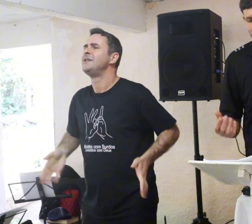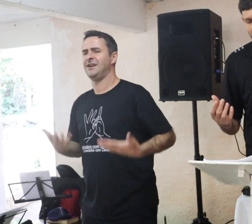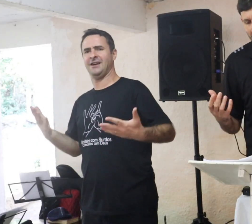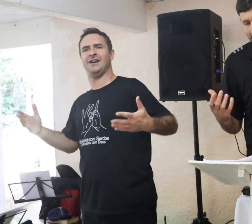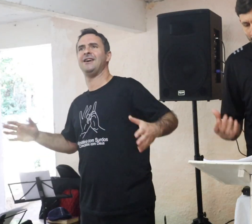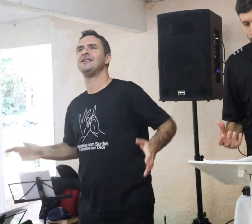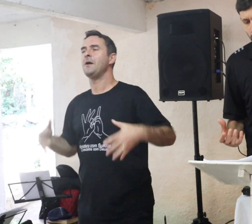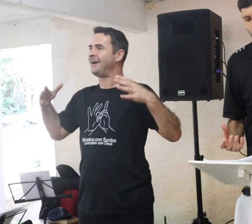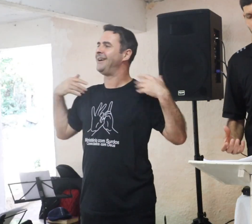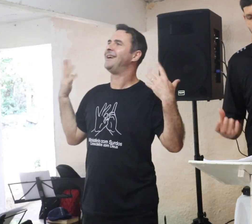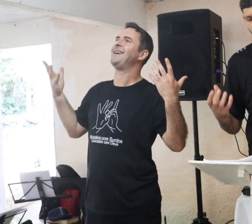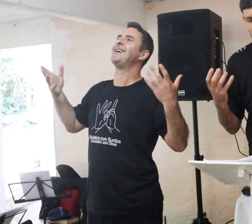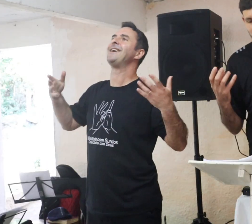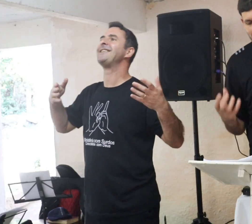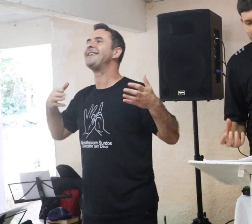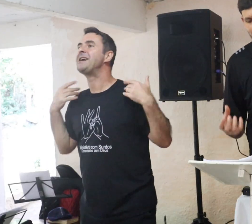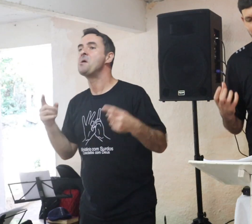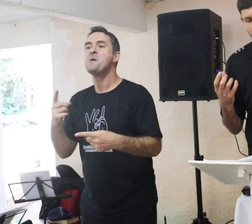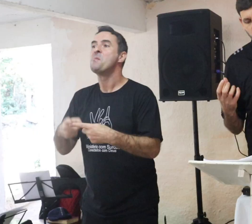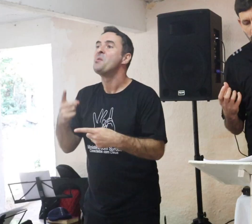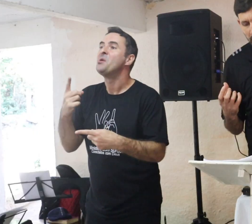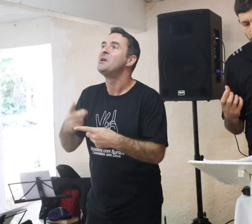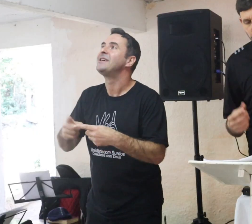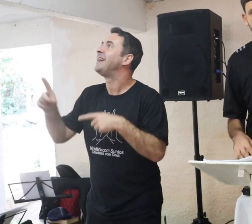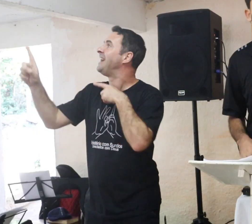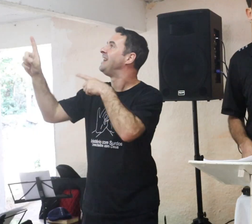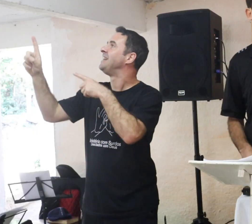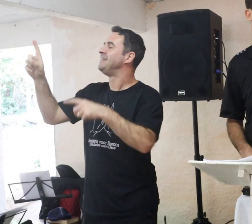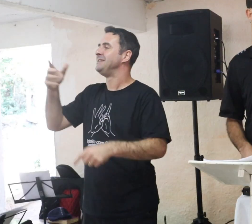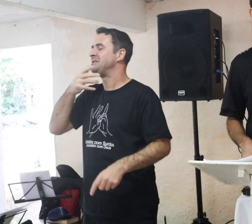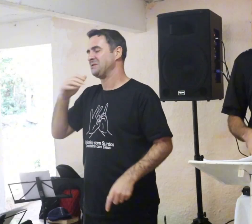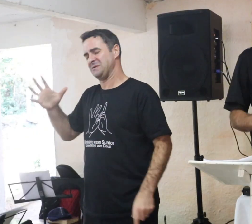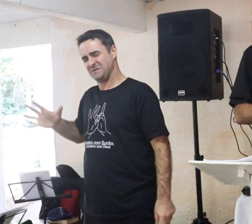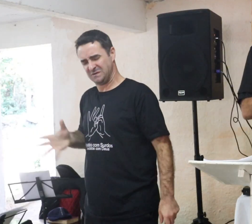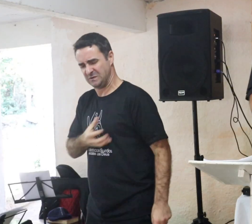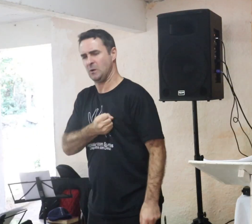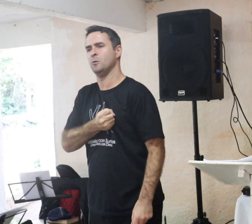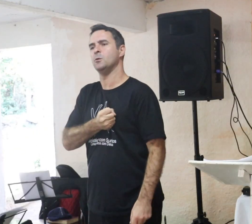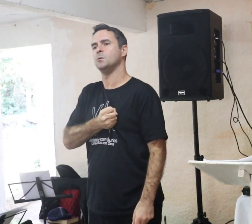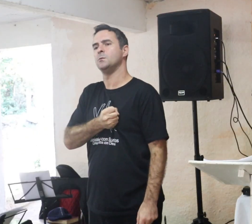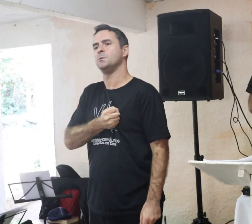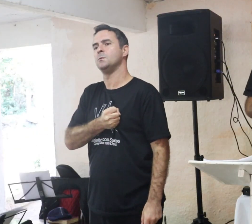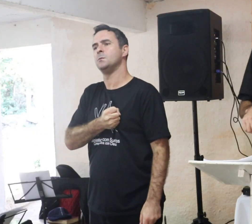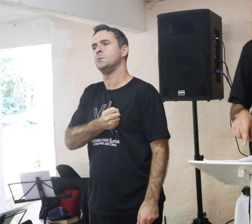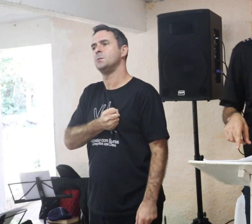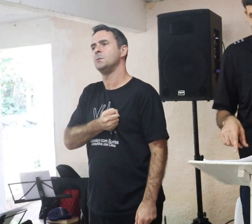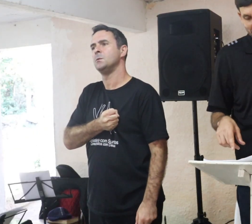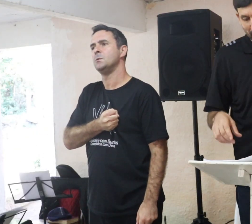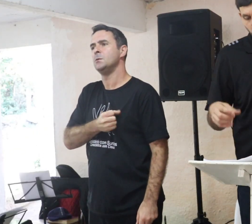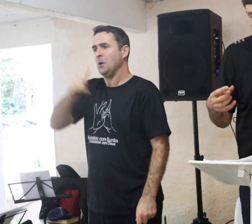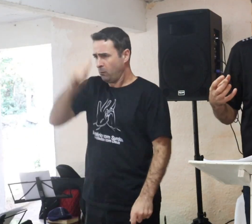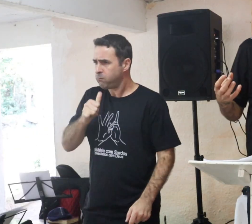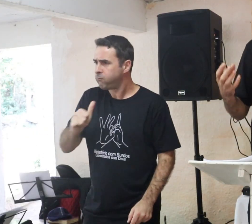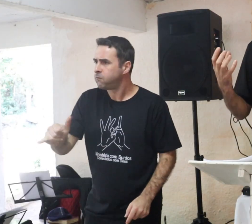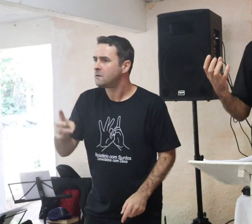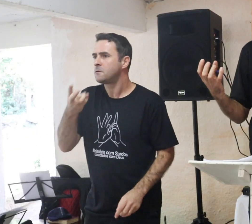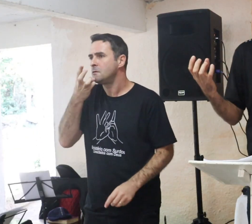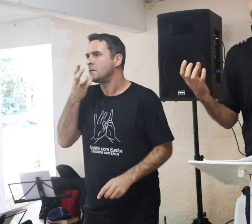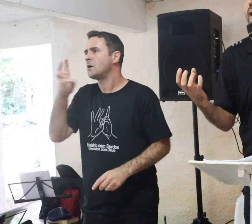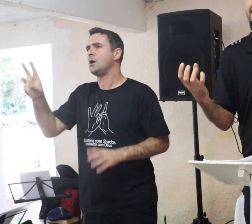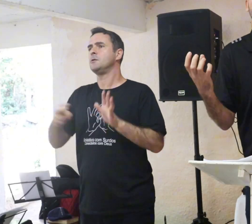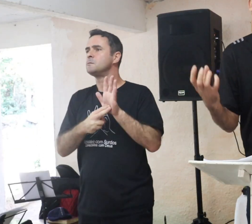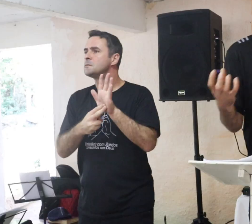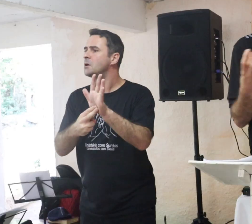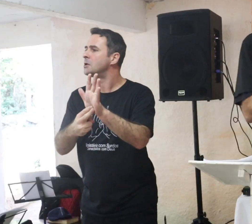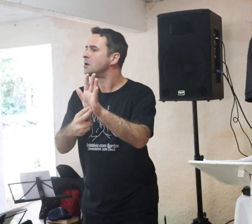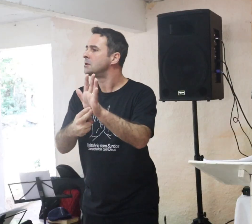exultemos e alegremo-nos, pois ele nos salvou. Então, a profecia de Isaías citada aqui contribui para o